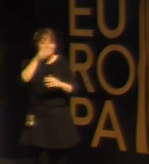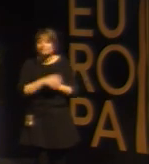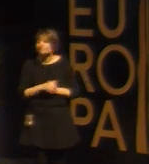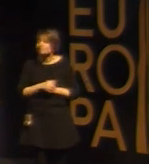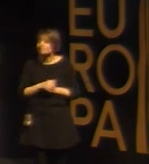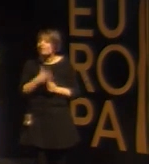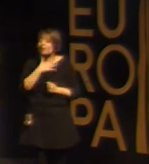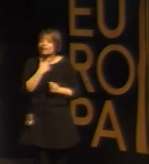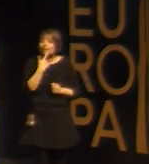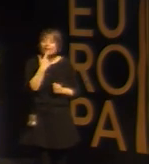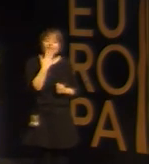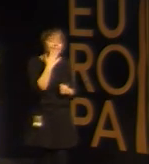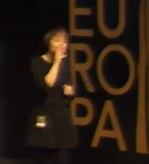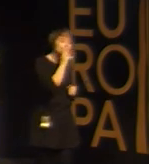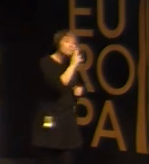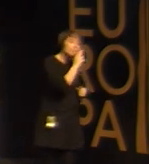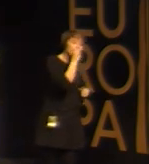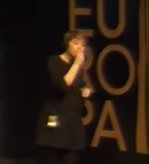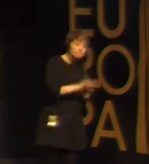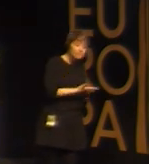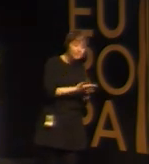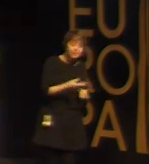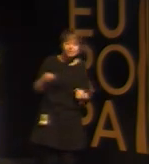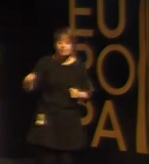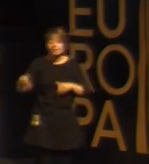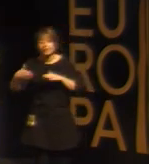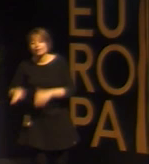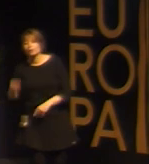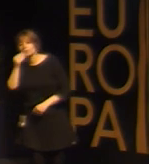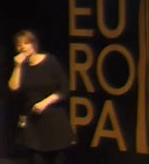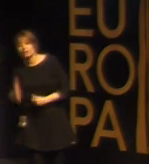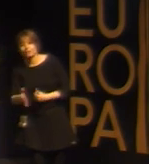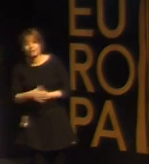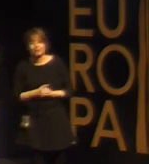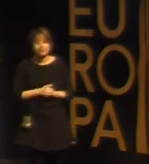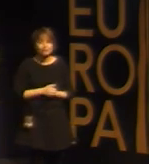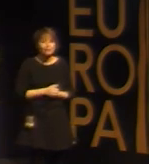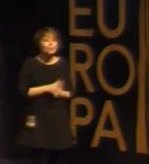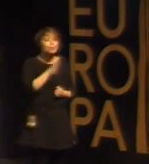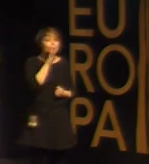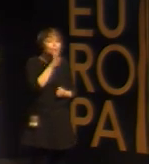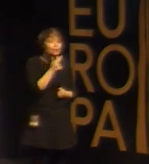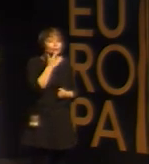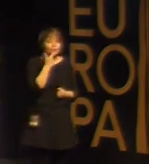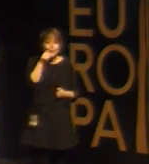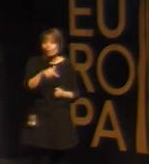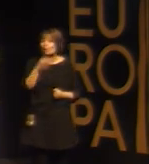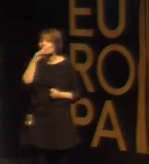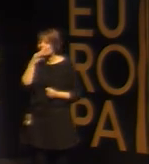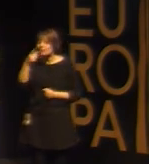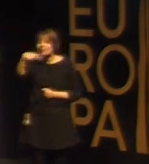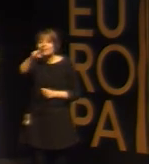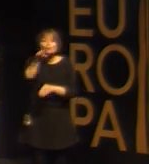sólo si la mamá está bien el peque está bien por eso quiero decirte esta tarde que te